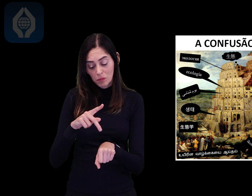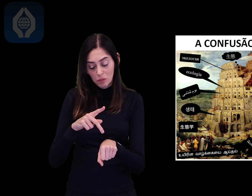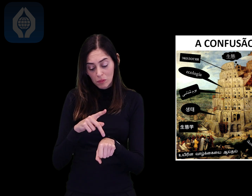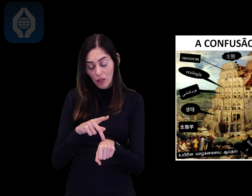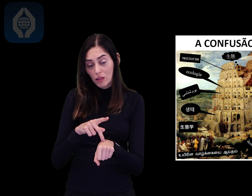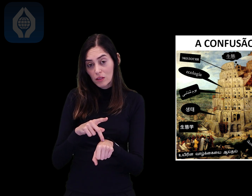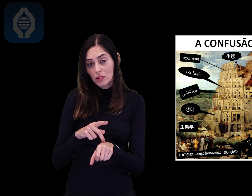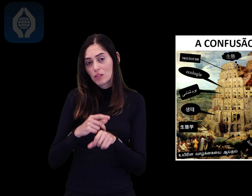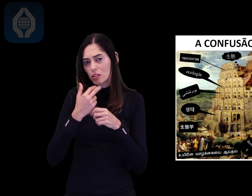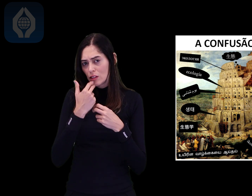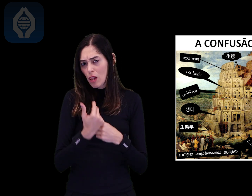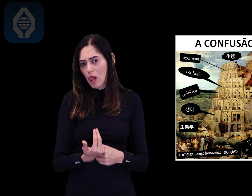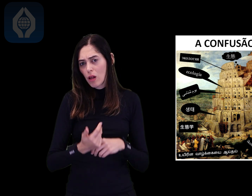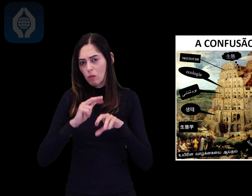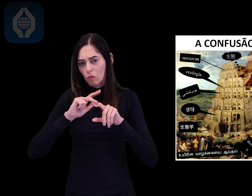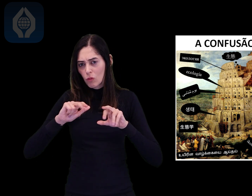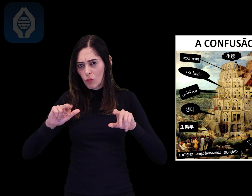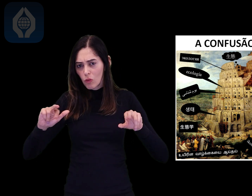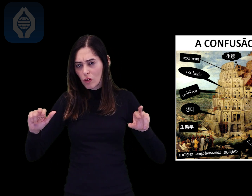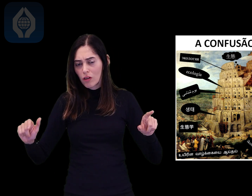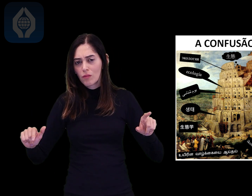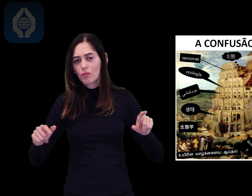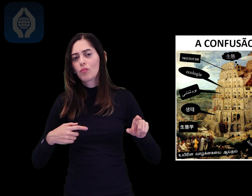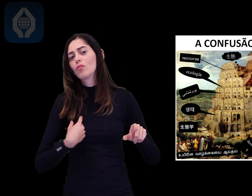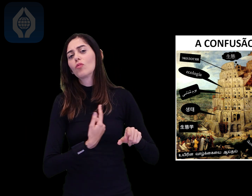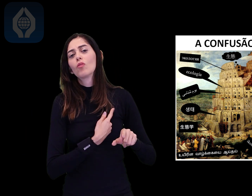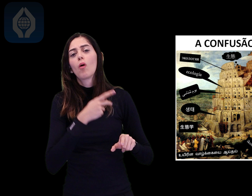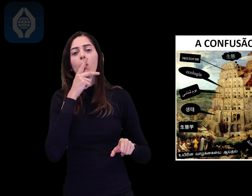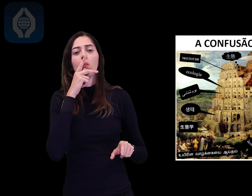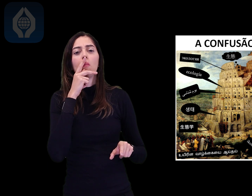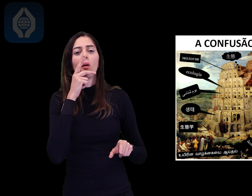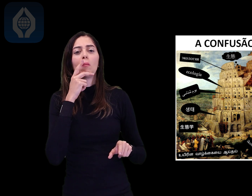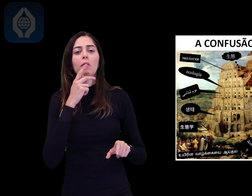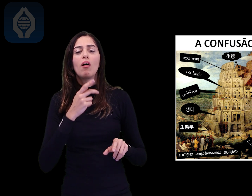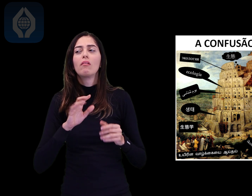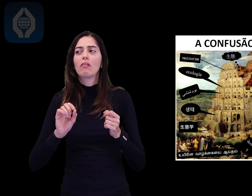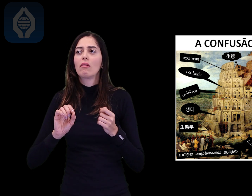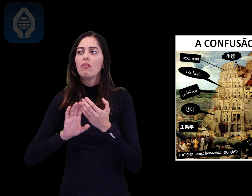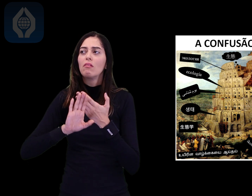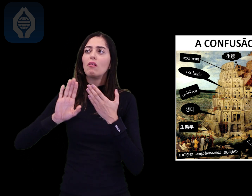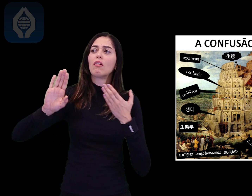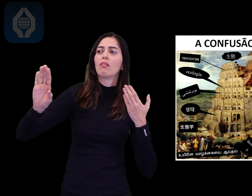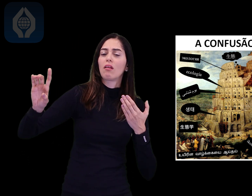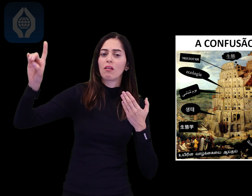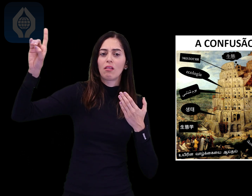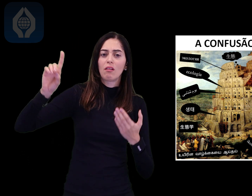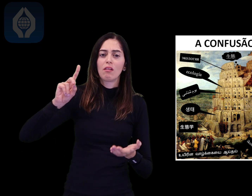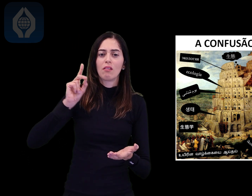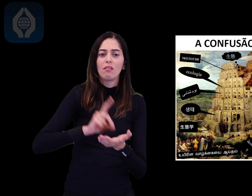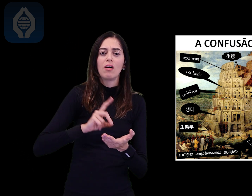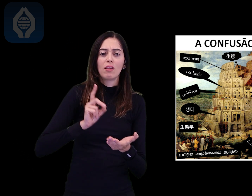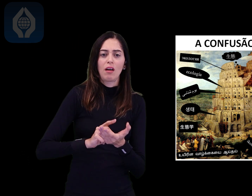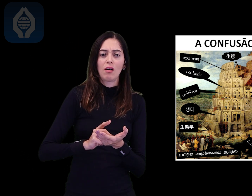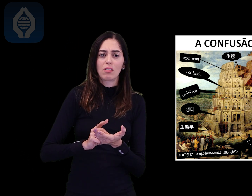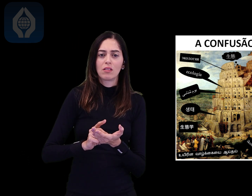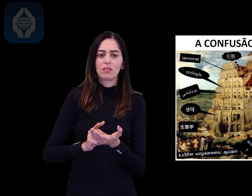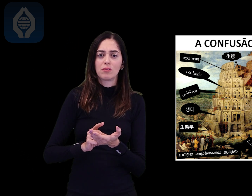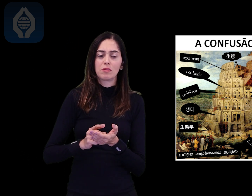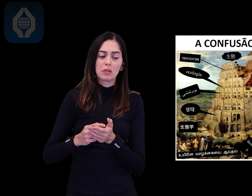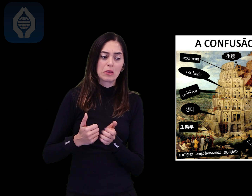distintas. Nossos ancestrais se afastaram da verdade de Deus que eles conheciam e seguiram as ideias